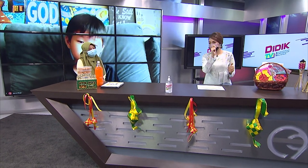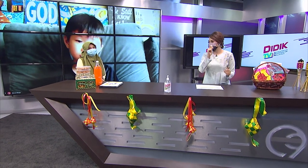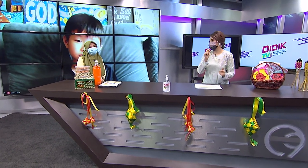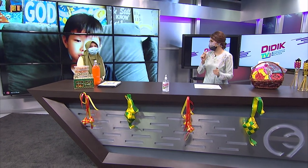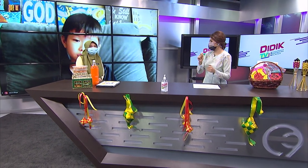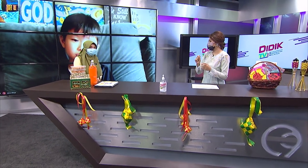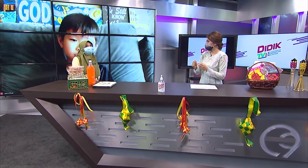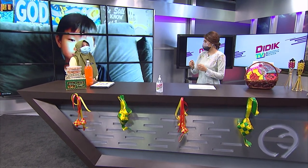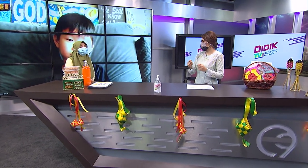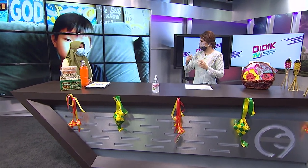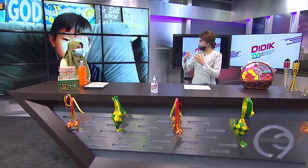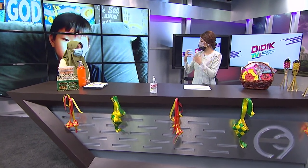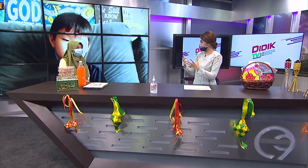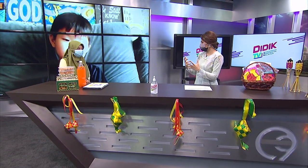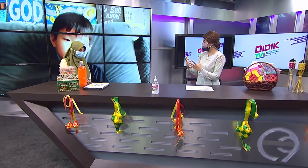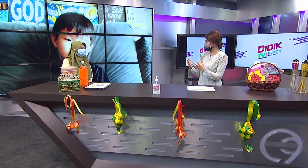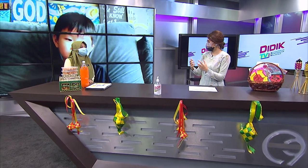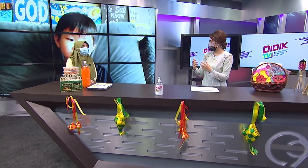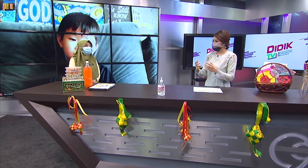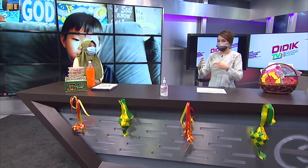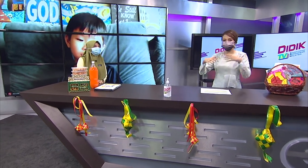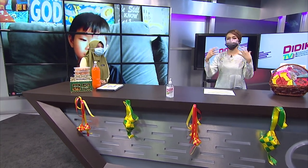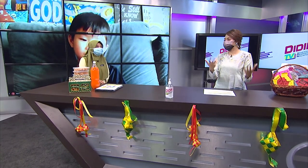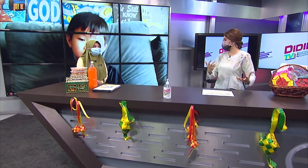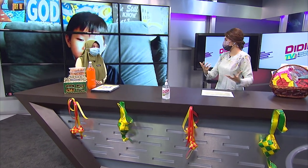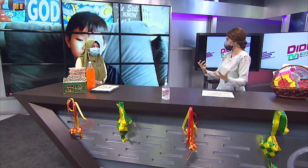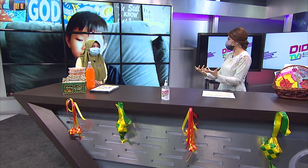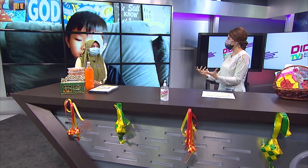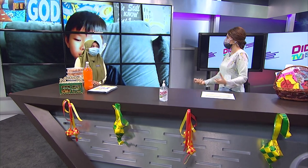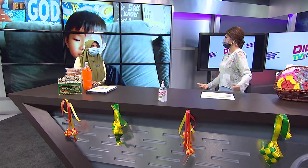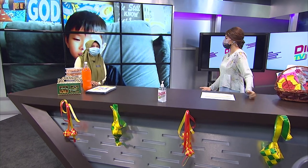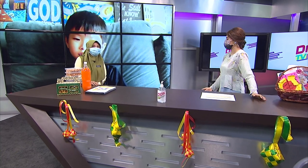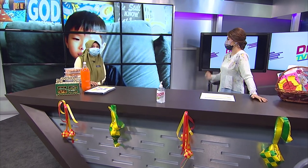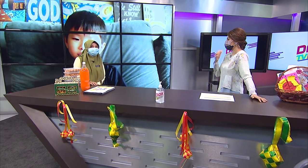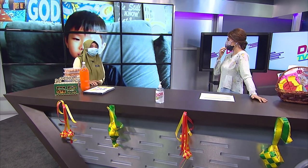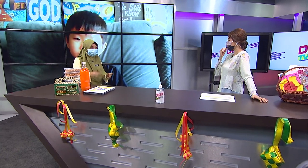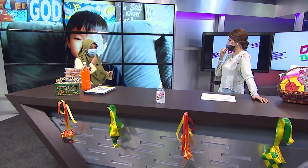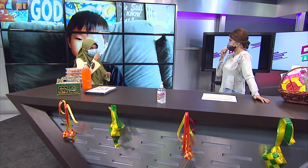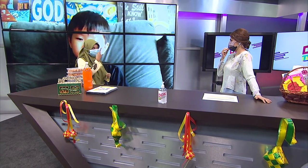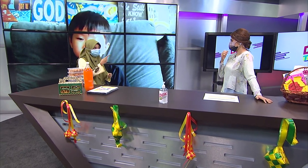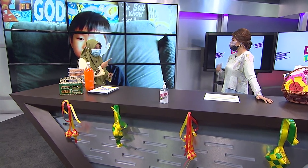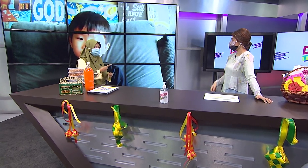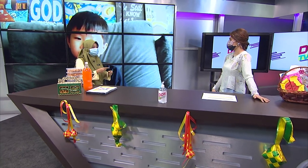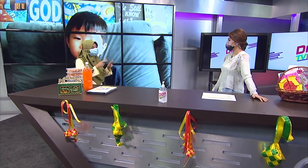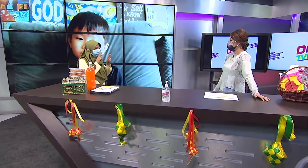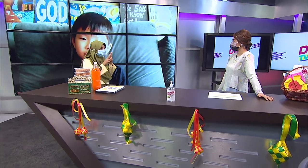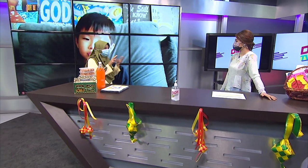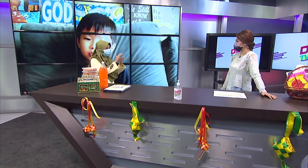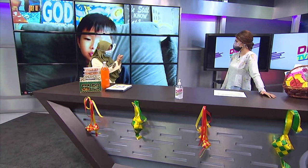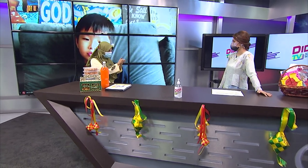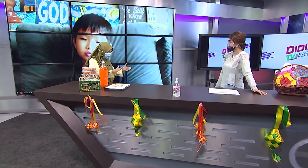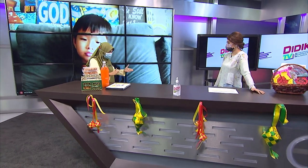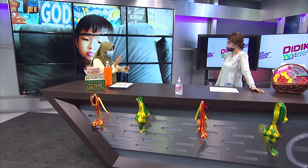adik comel ni, dia buat bahasa isyarat. Aha. Tapi saya tak faham maksudnya apa. Oh, dia sebut, dia